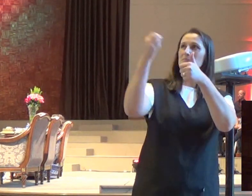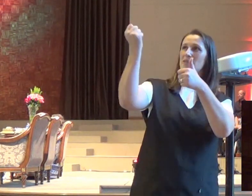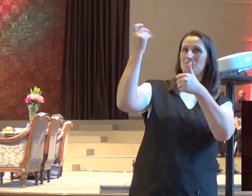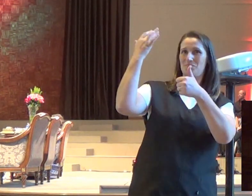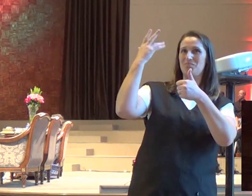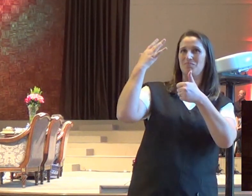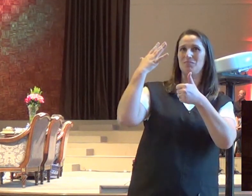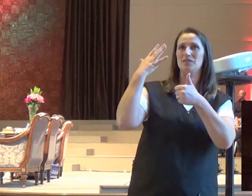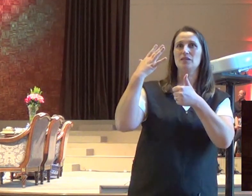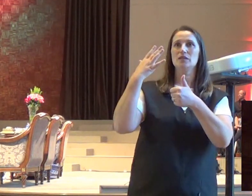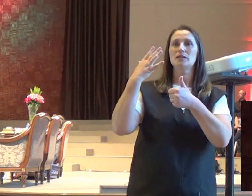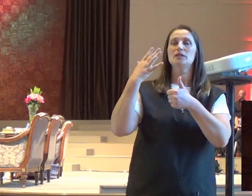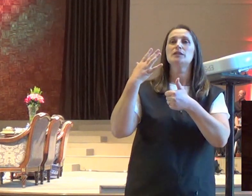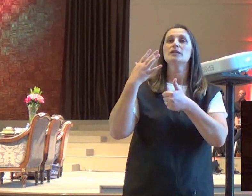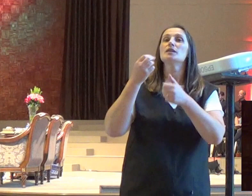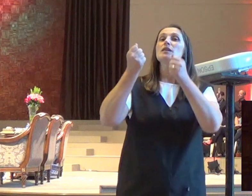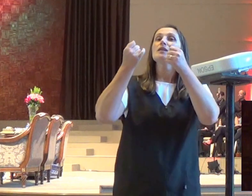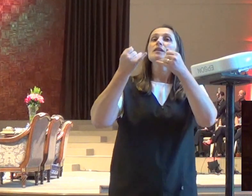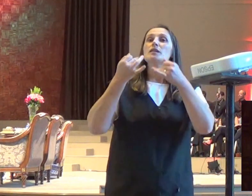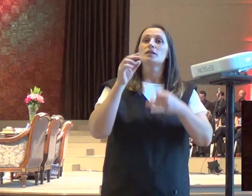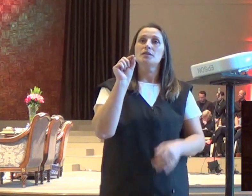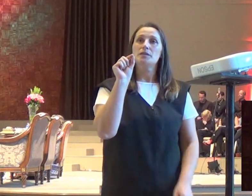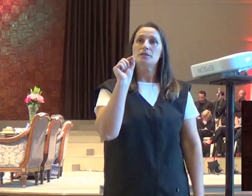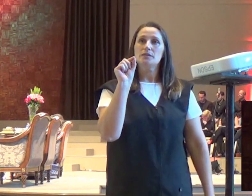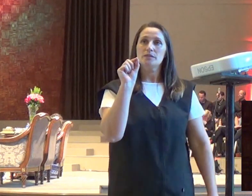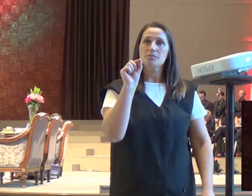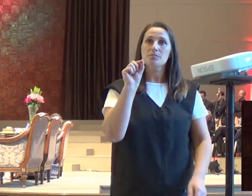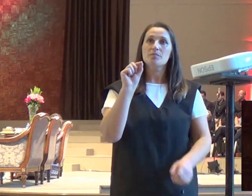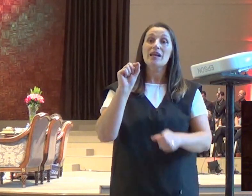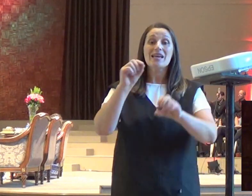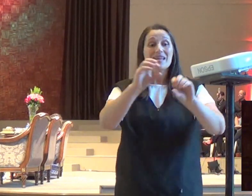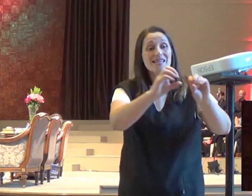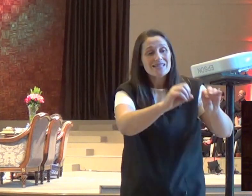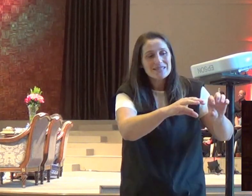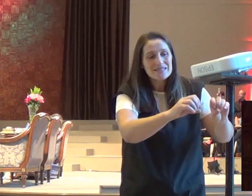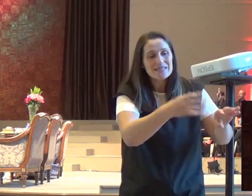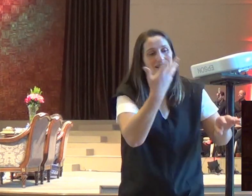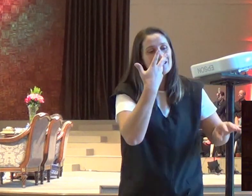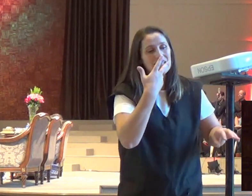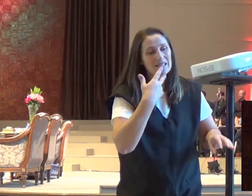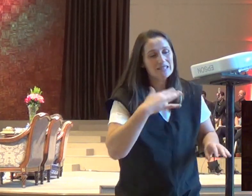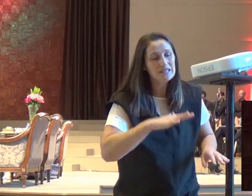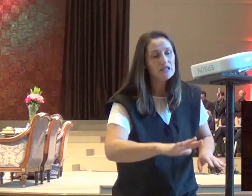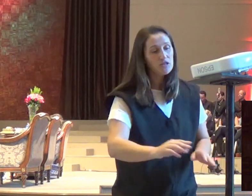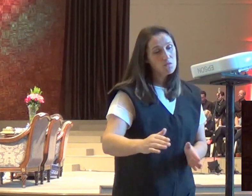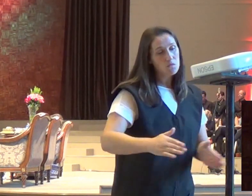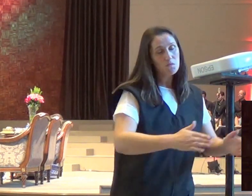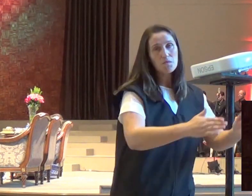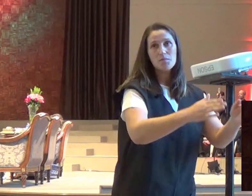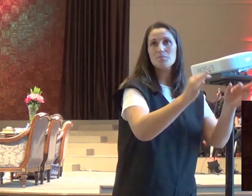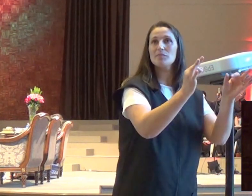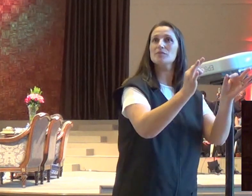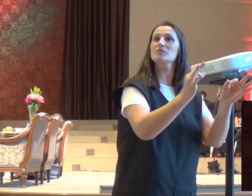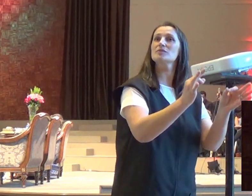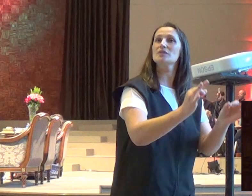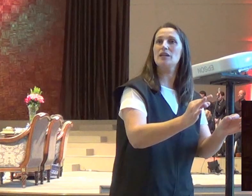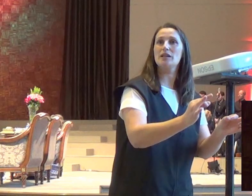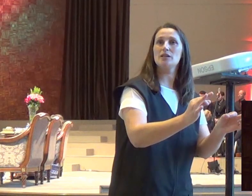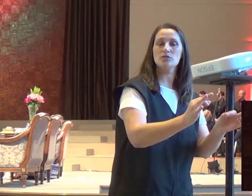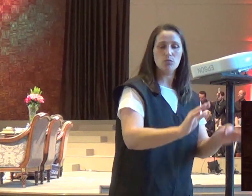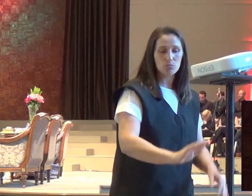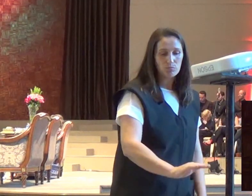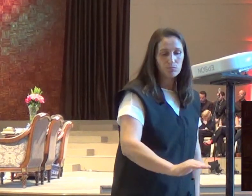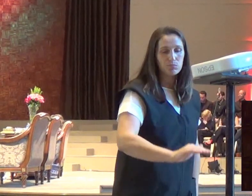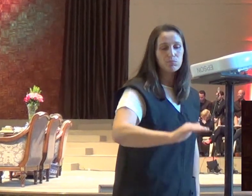Provérbios 22, 6 diz assim, Ensina a criança no caminho em que deve andar, e ainda